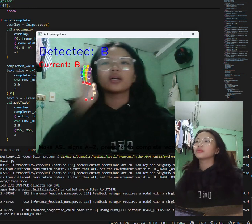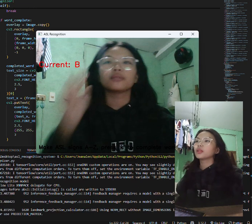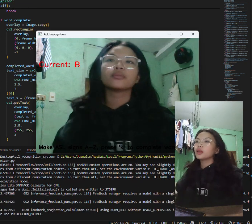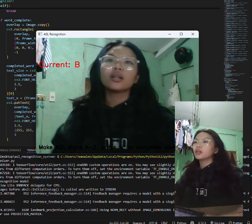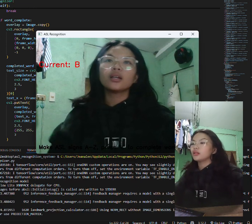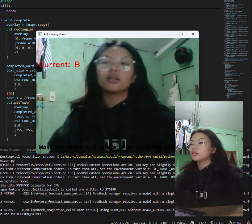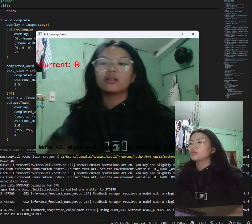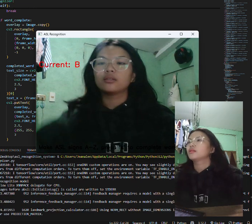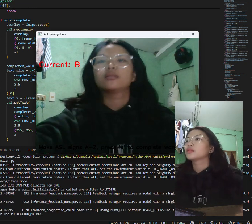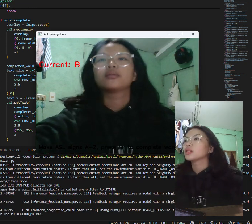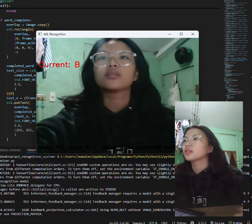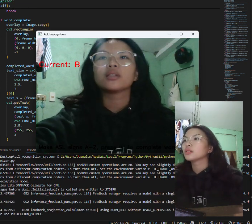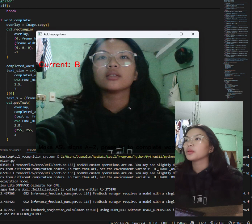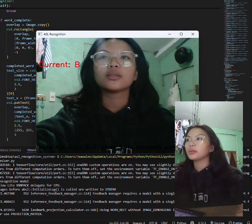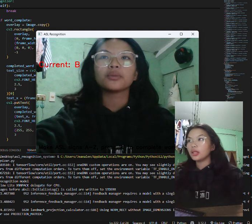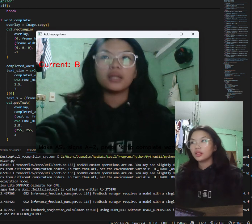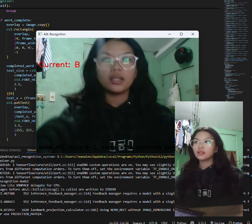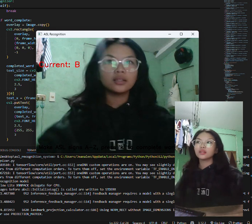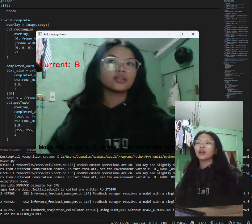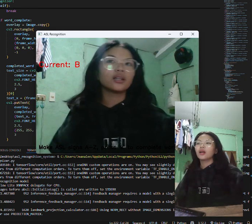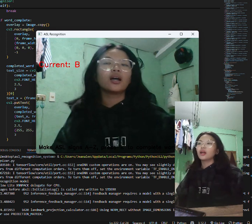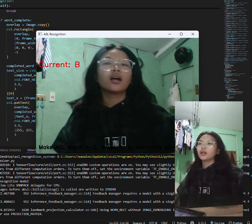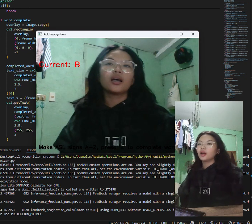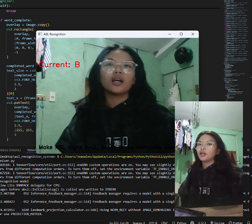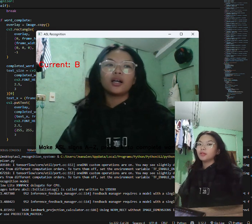okay, so B,